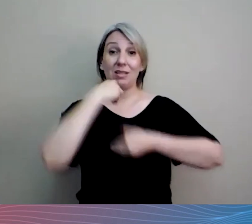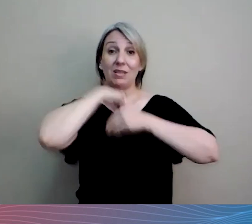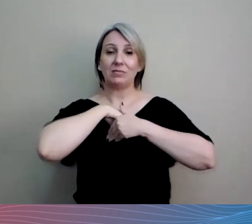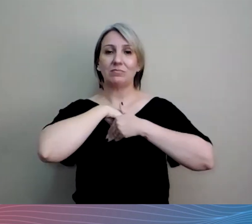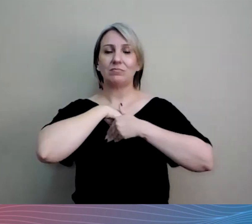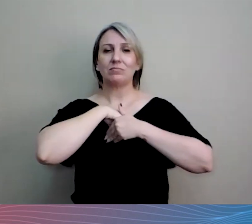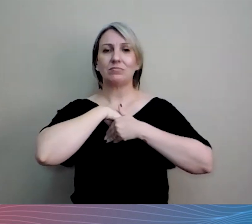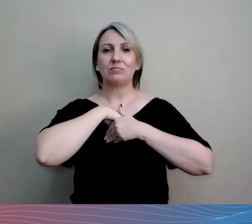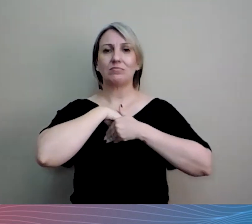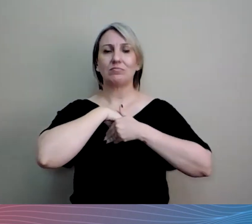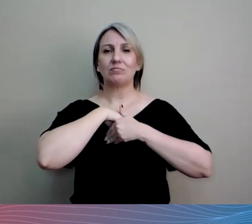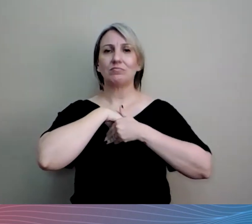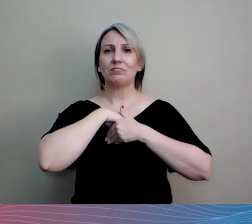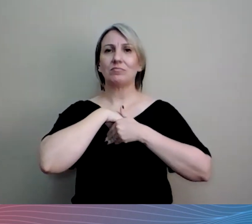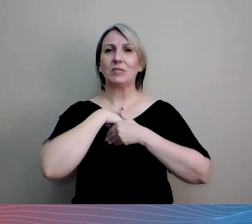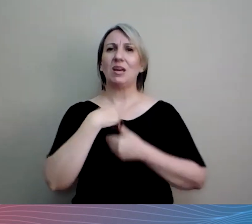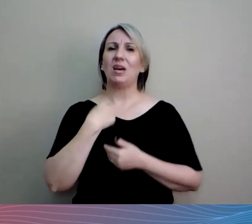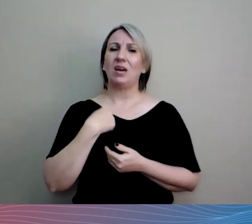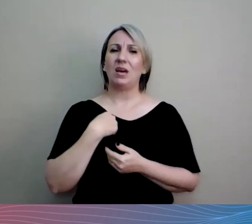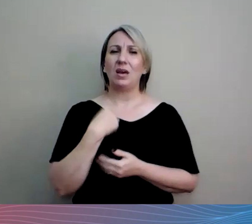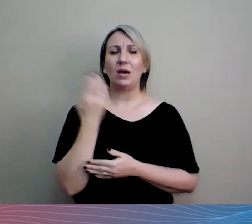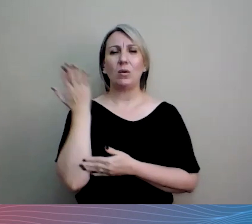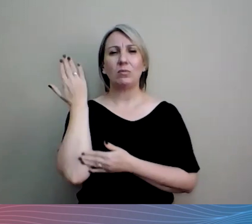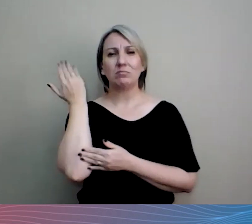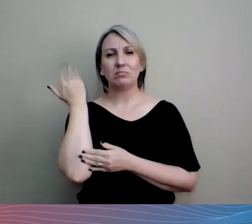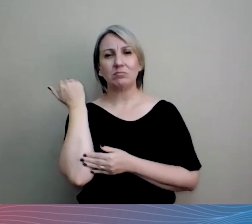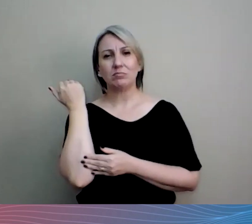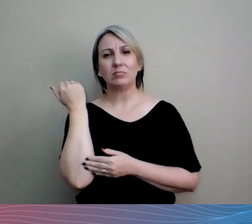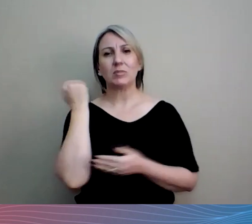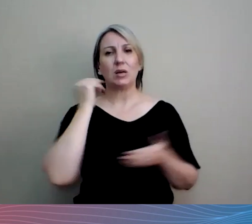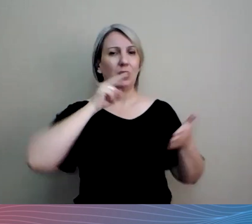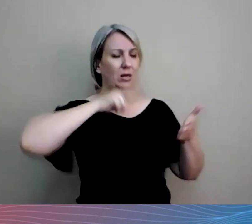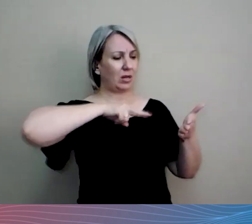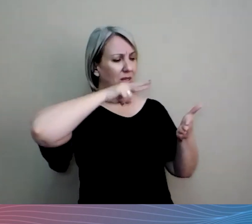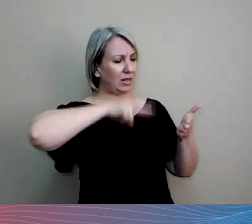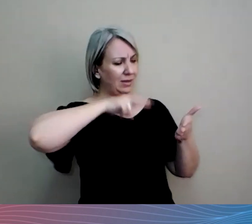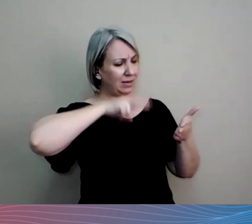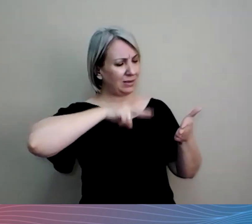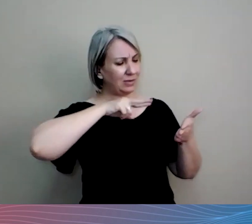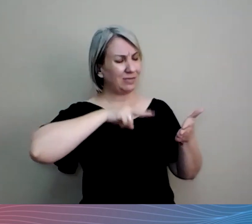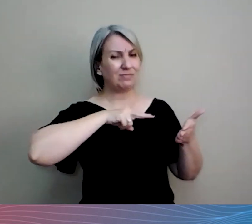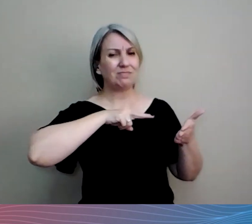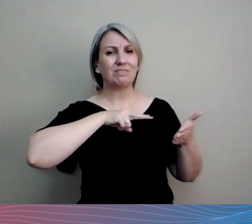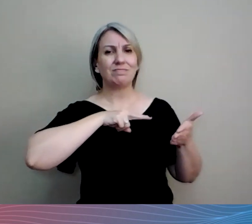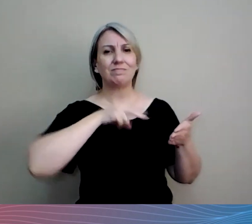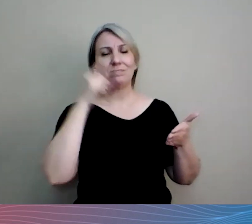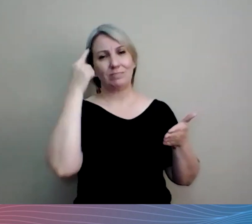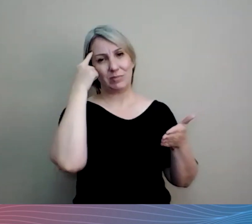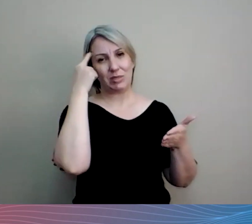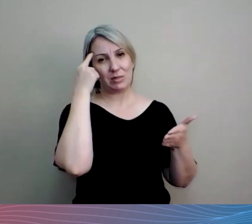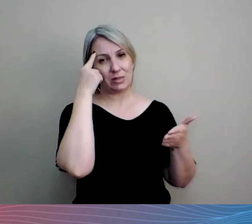que conversar um pouco, porque havia uns que começaram a falar que